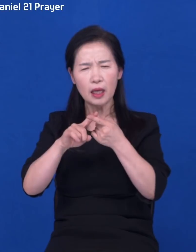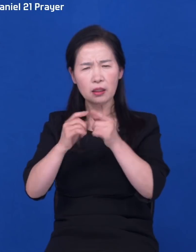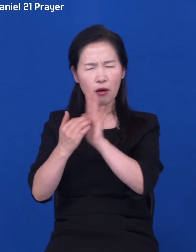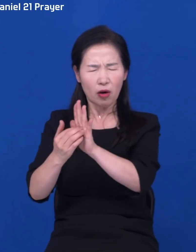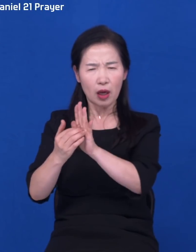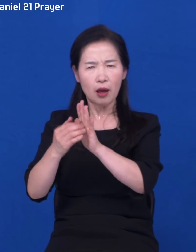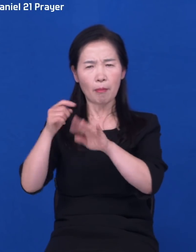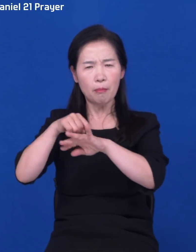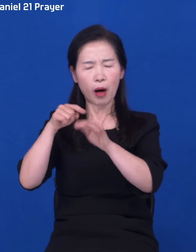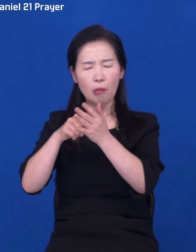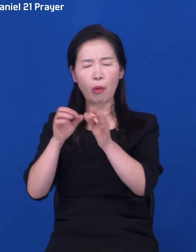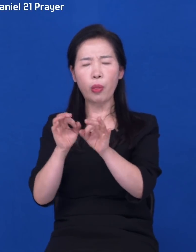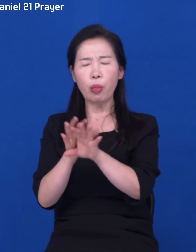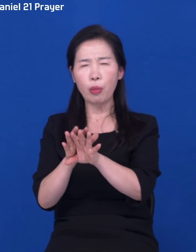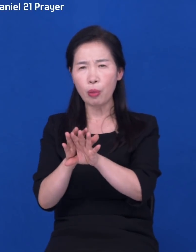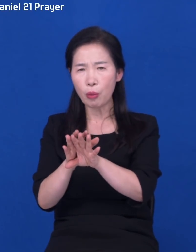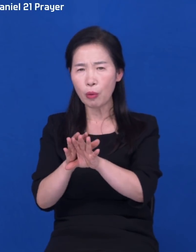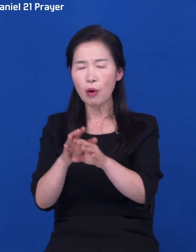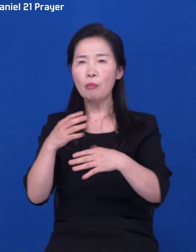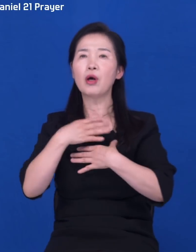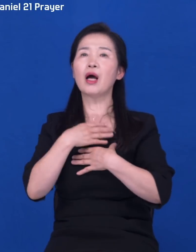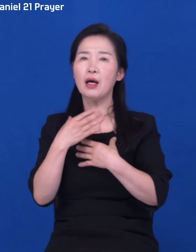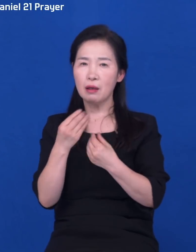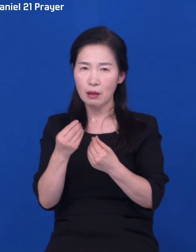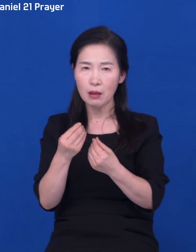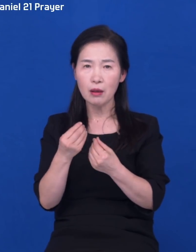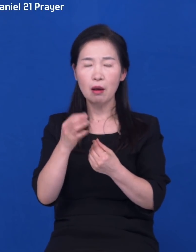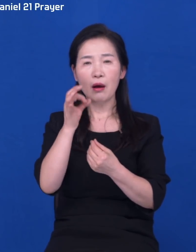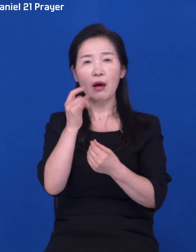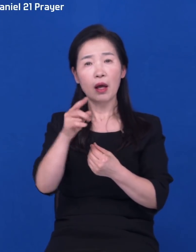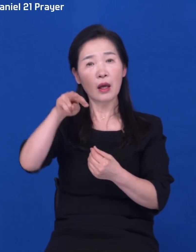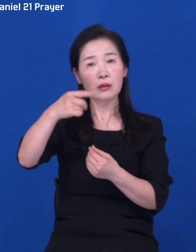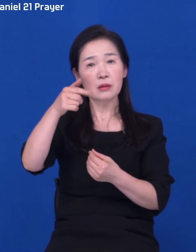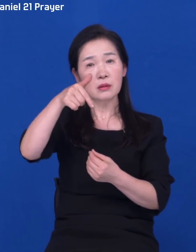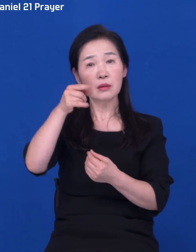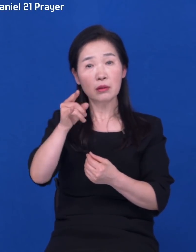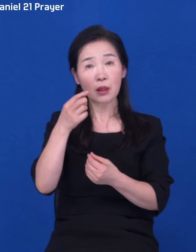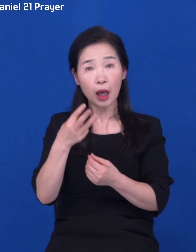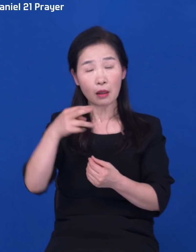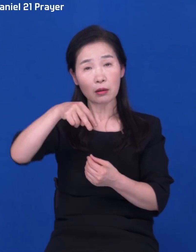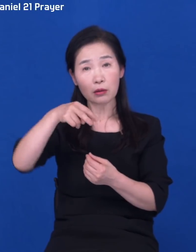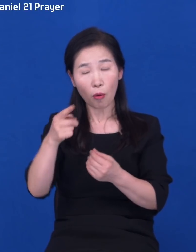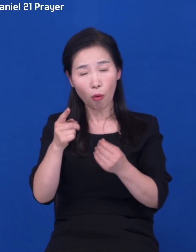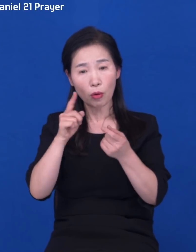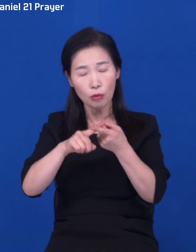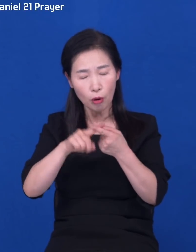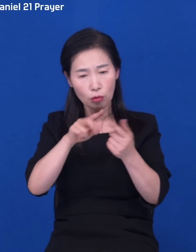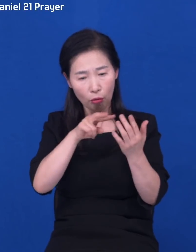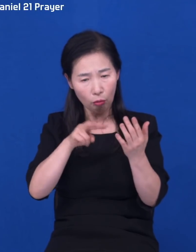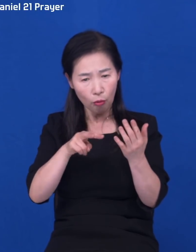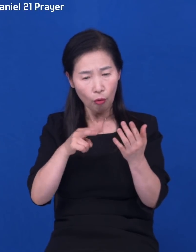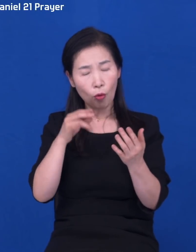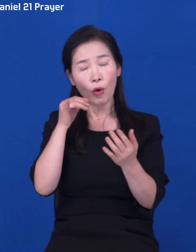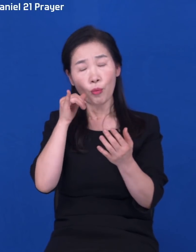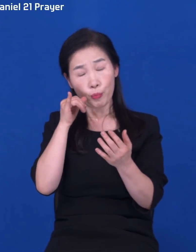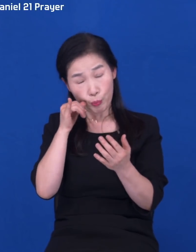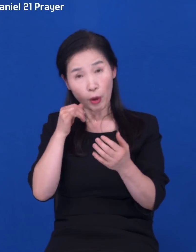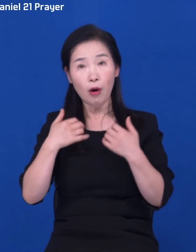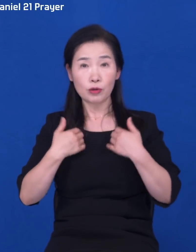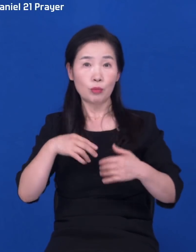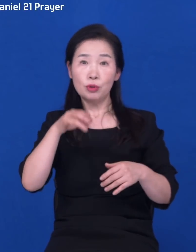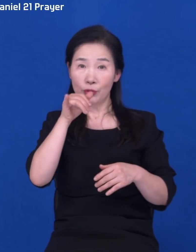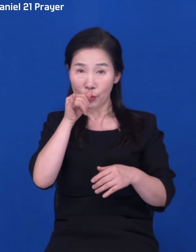읽게 됐거든요. 처음에는 에스겔서가 갑자기 지나갔는데 너무 재밌게 보다가 갑자기 에스겔서를